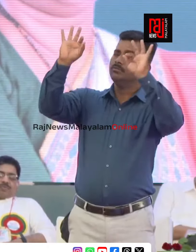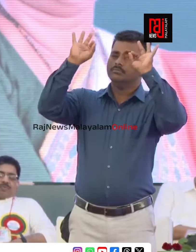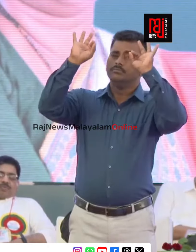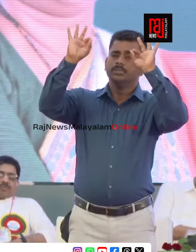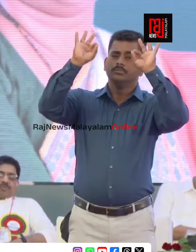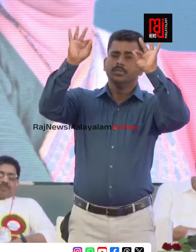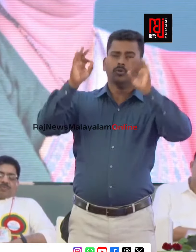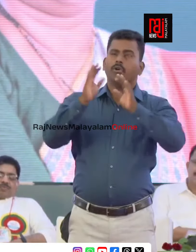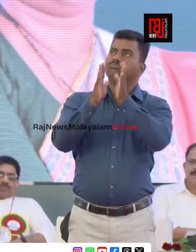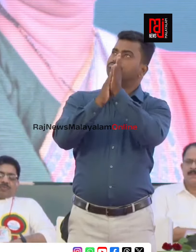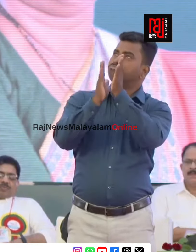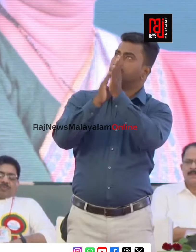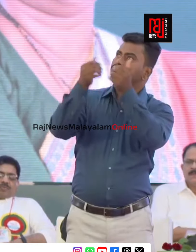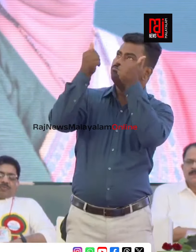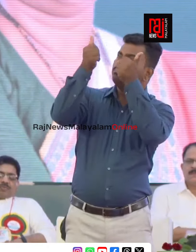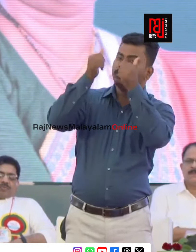എന്നാൽ